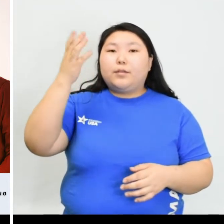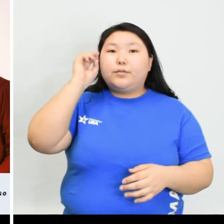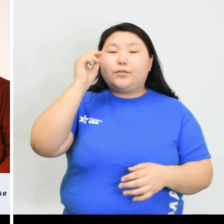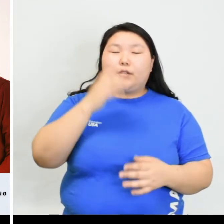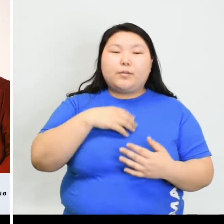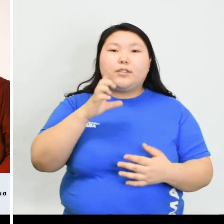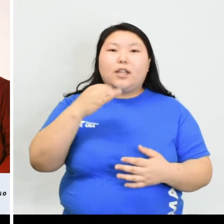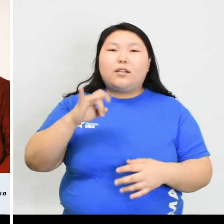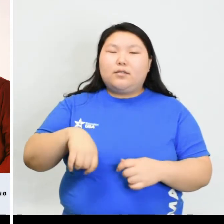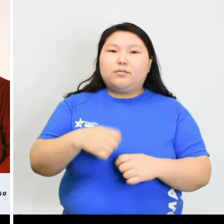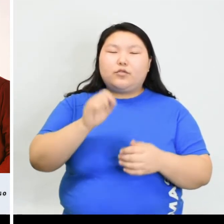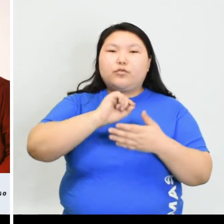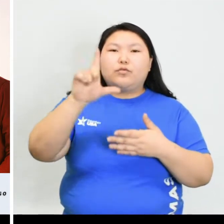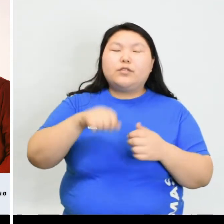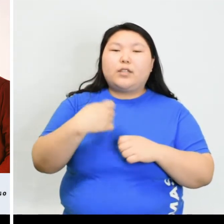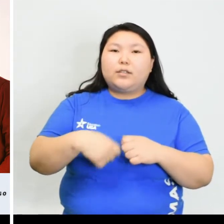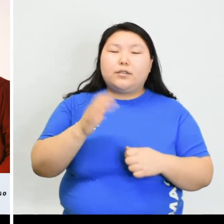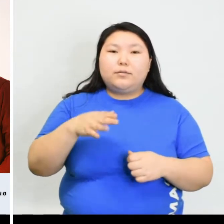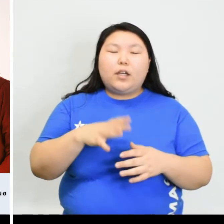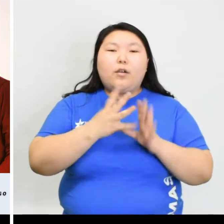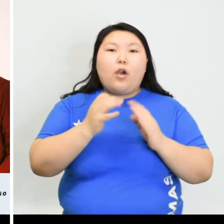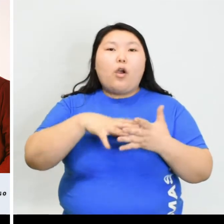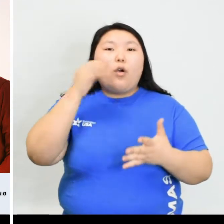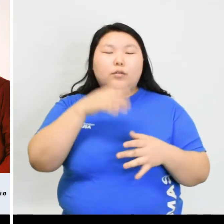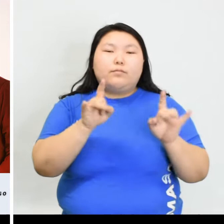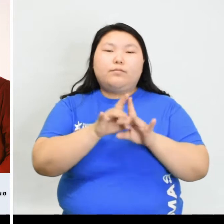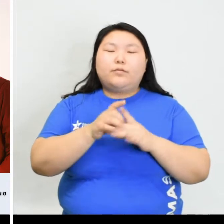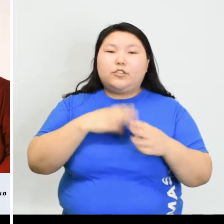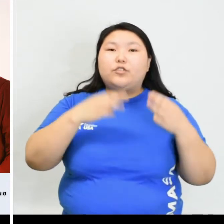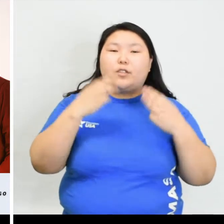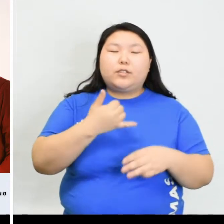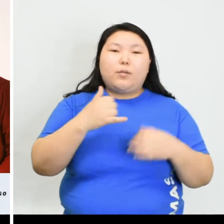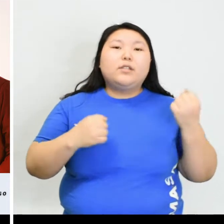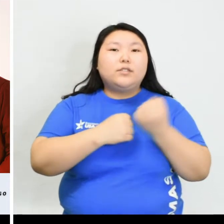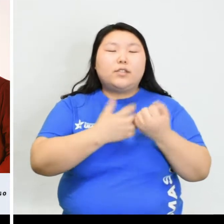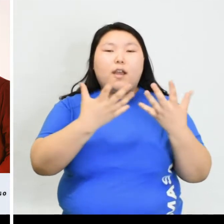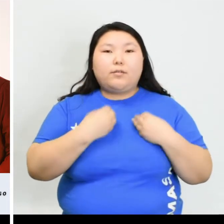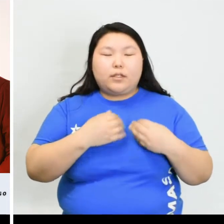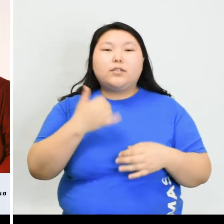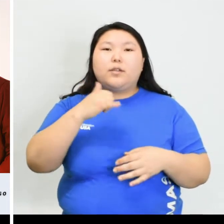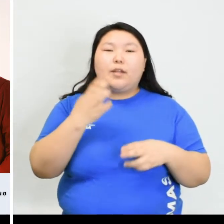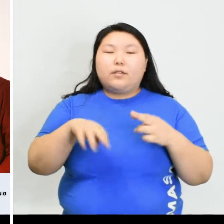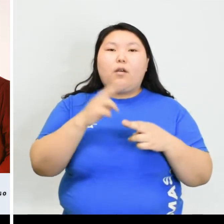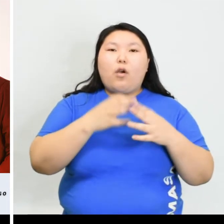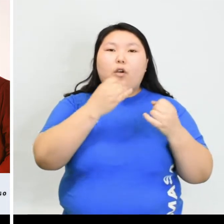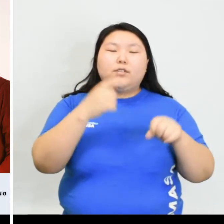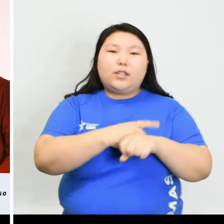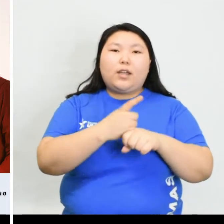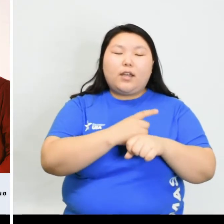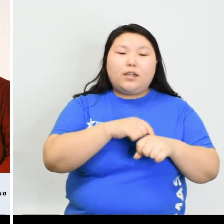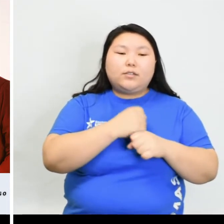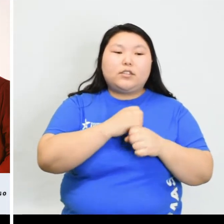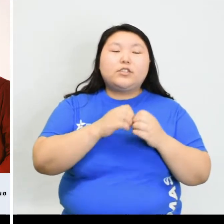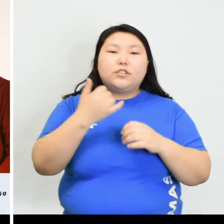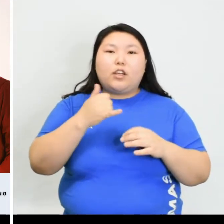маань айгүй зардалтай, өндөр зардалтай гэдэг тийм. Тэгэхээр оюутнууд бол янз бүрээр шийддэг. Зарим нь тэтгэлэг авдаг, зарим нь давхар олон цагийн ажил хийдэг,